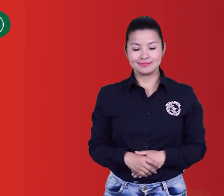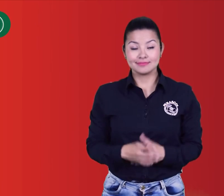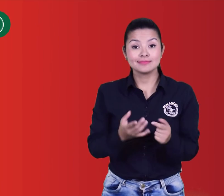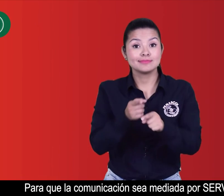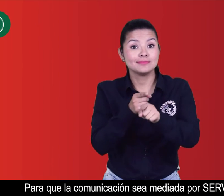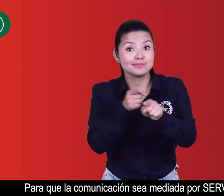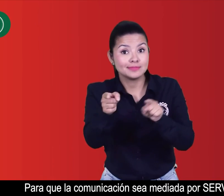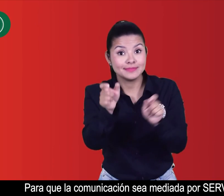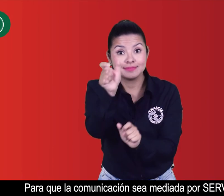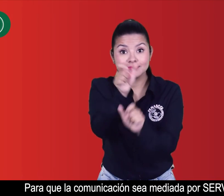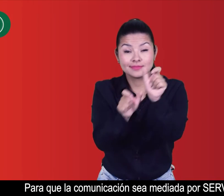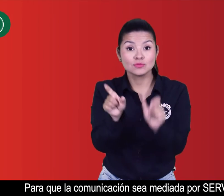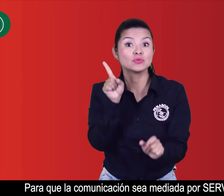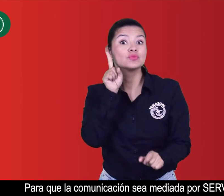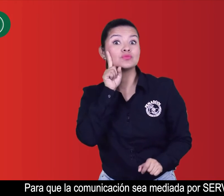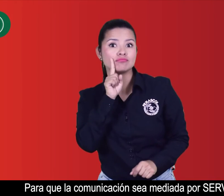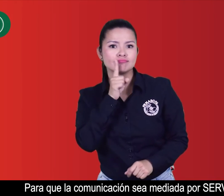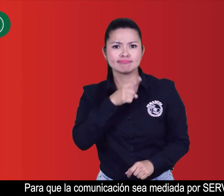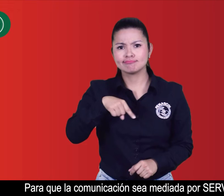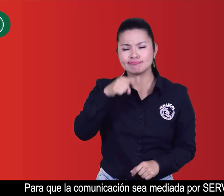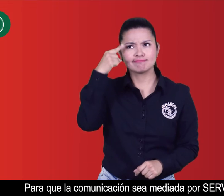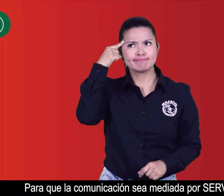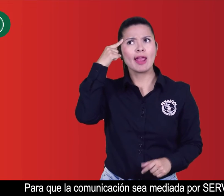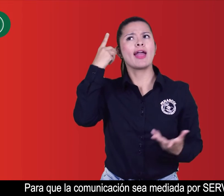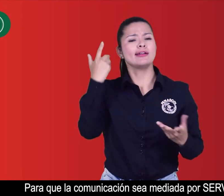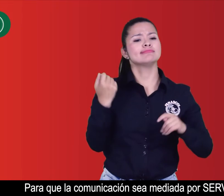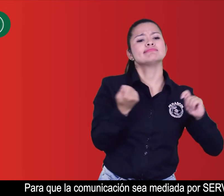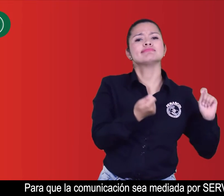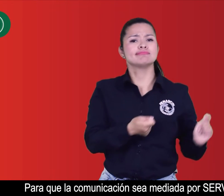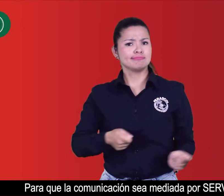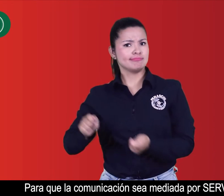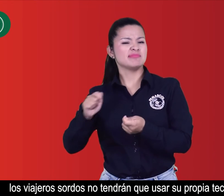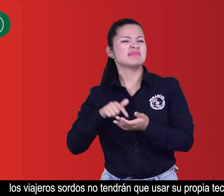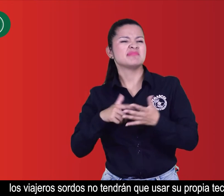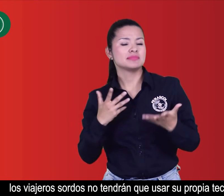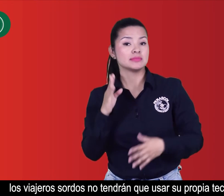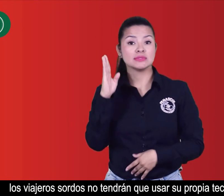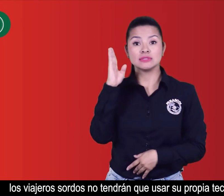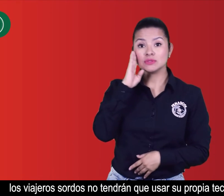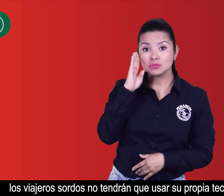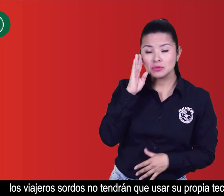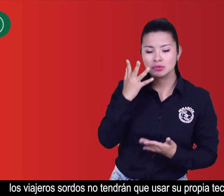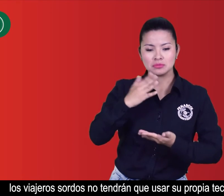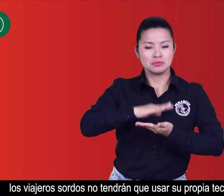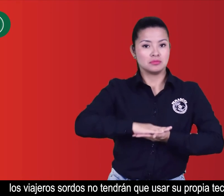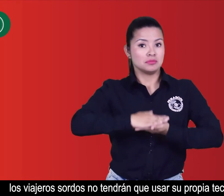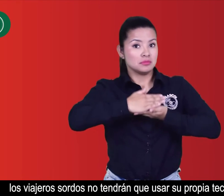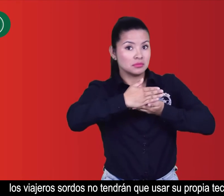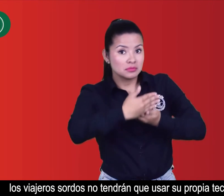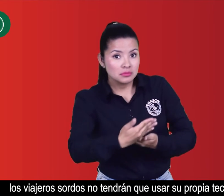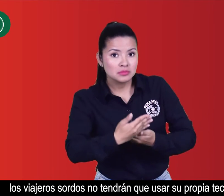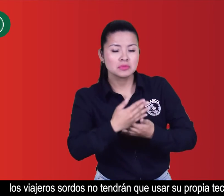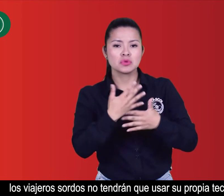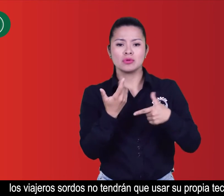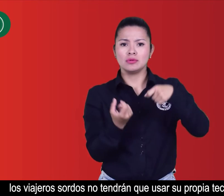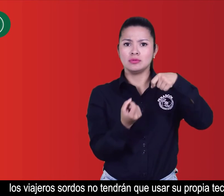Para que la comunicación sea mediada por Servir, los viajeros sordos no tendrán que usar su propia tecnología,